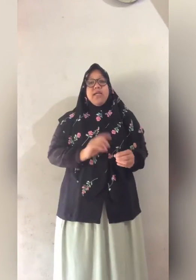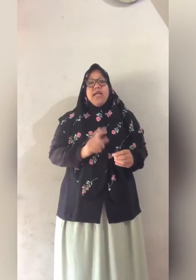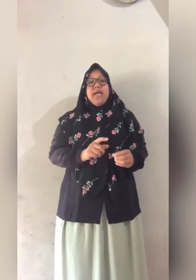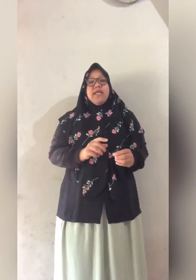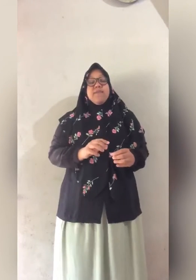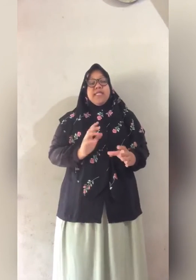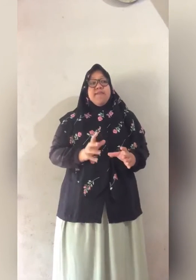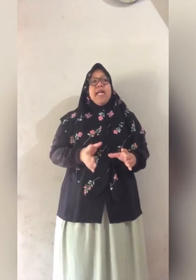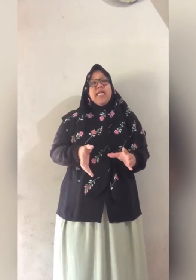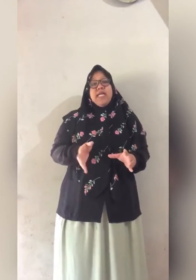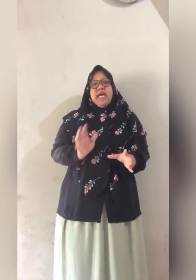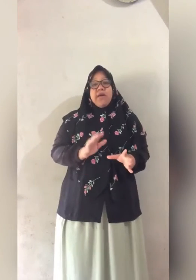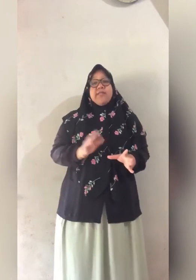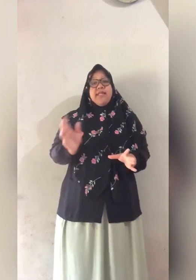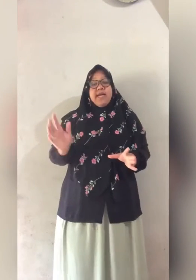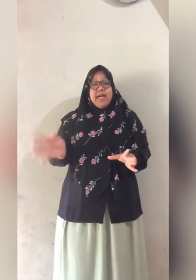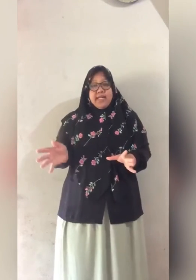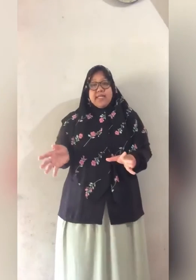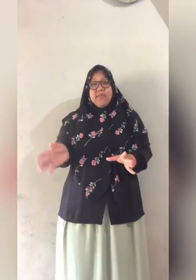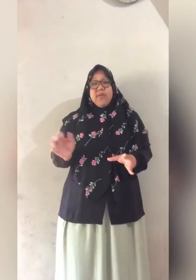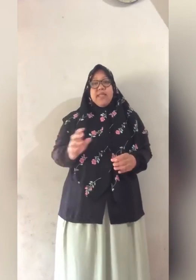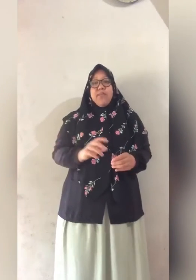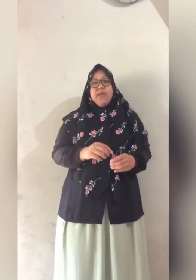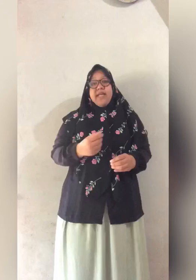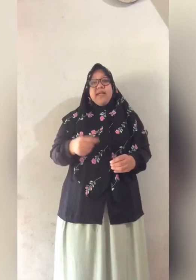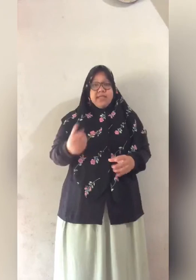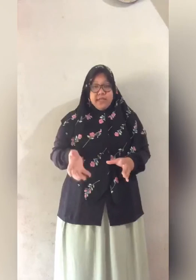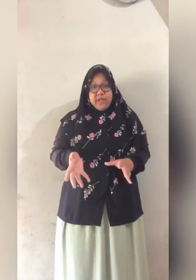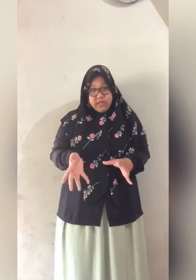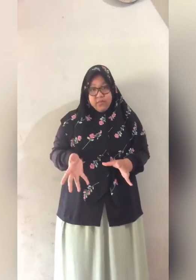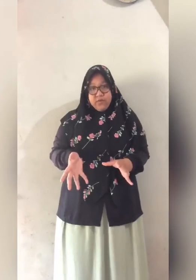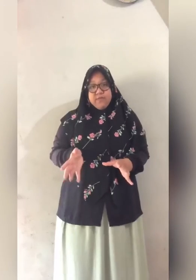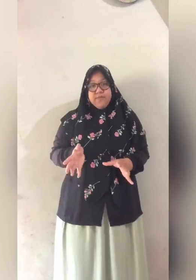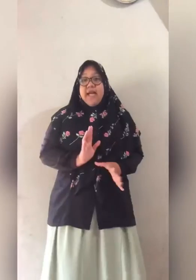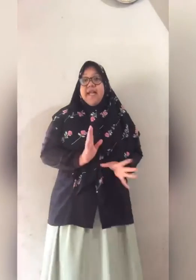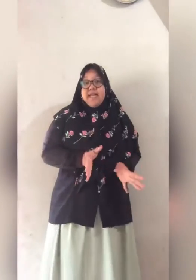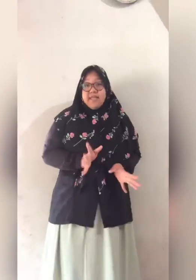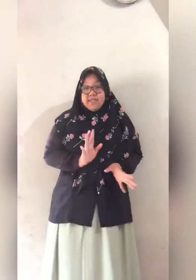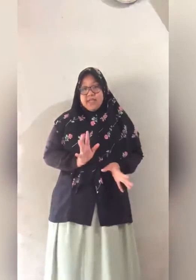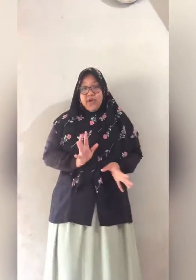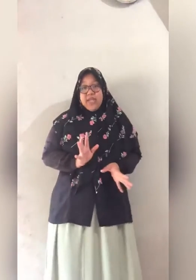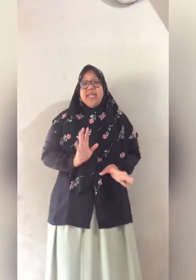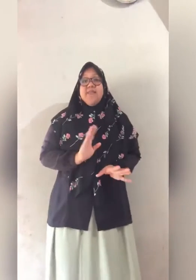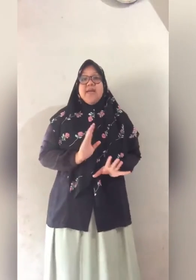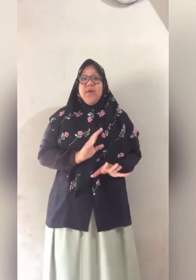nilai maksimal arus dan tegangannya sebelum kita menggunakan transistor tersebut. Dengan adanya transistor, kita bisa